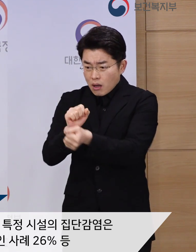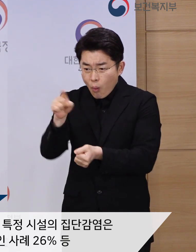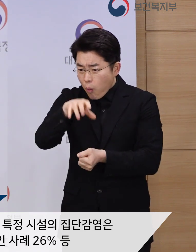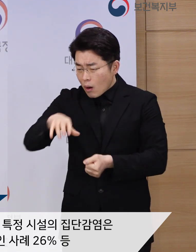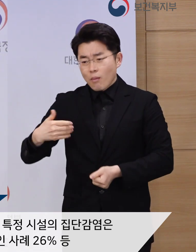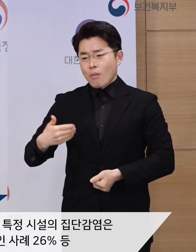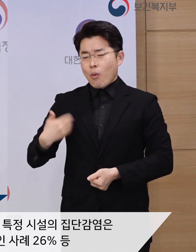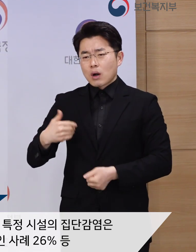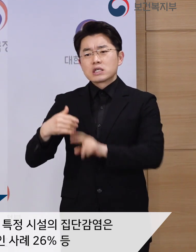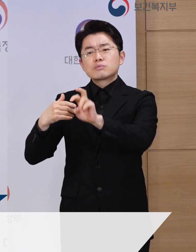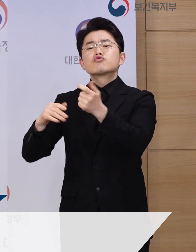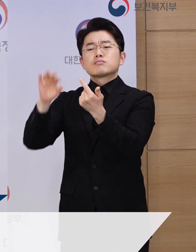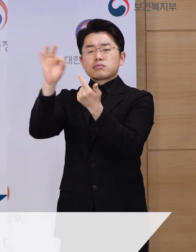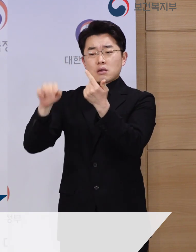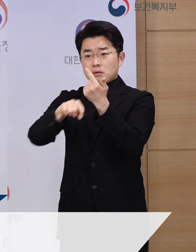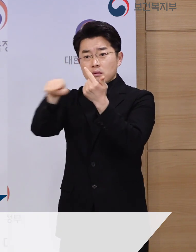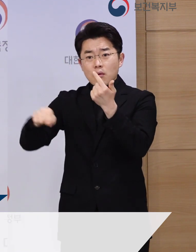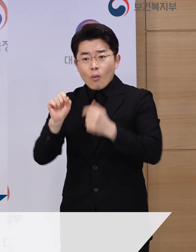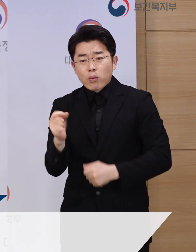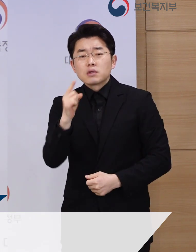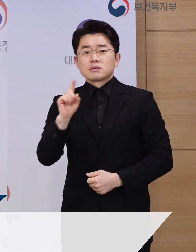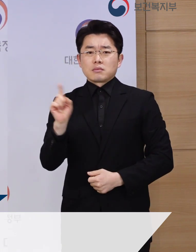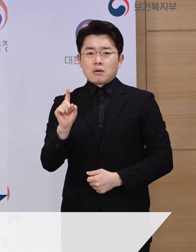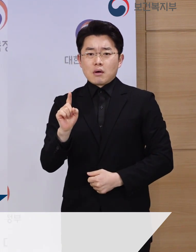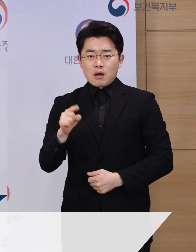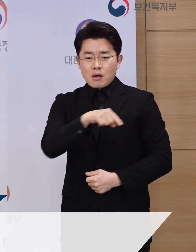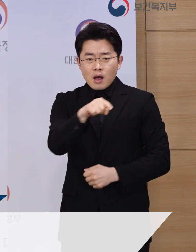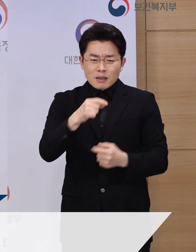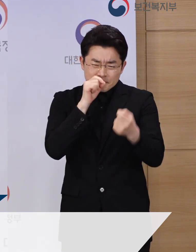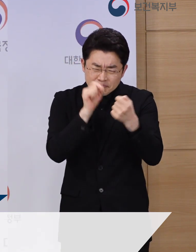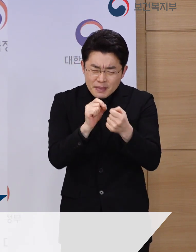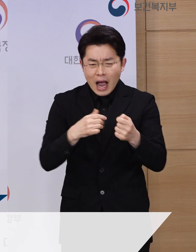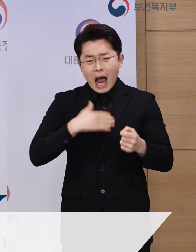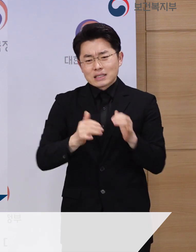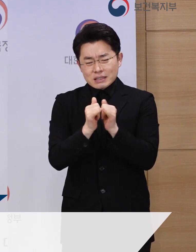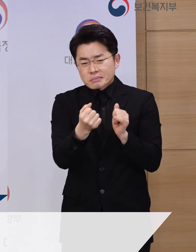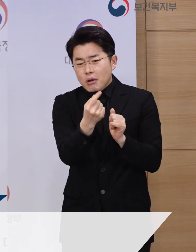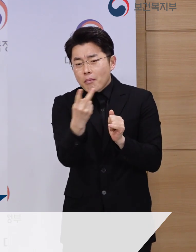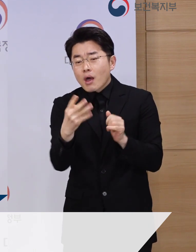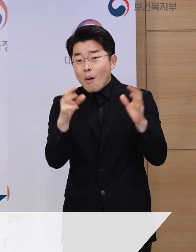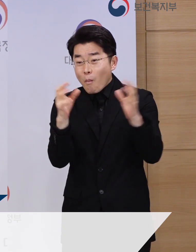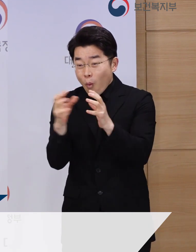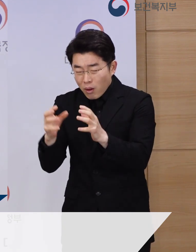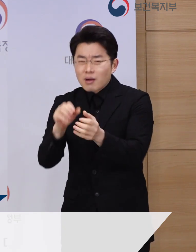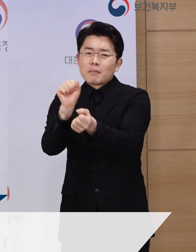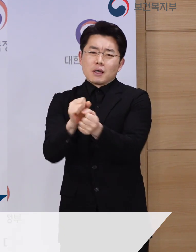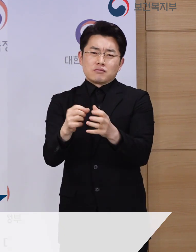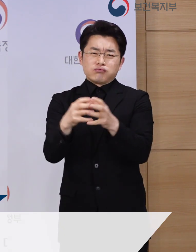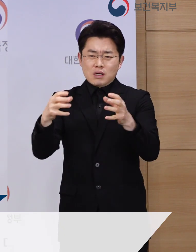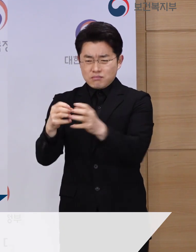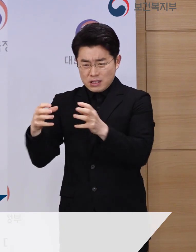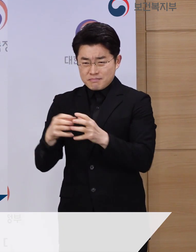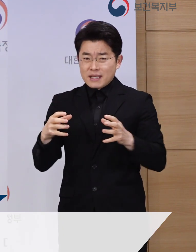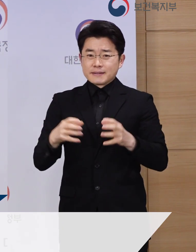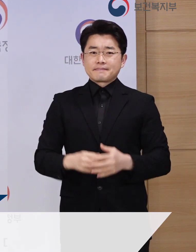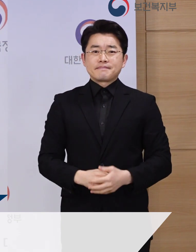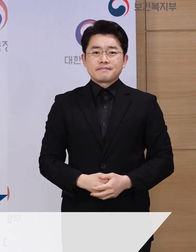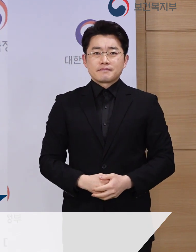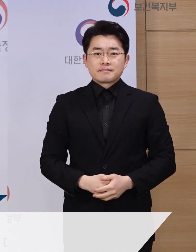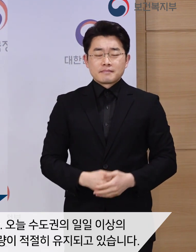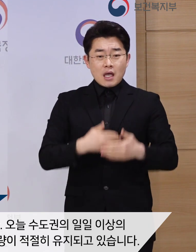사례 26% 등 일상생활의 소규모 모임과 접촉을 통한 전파가 가장 많다는 점을 반영한